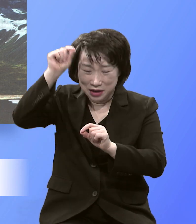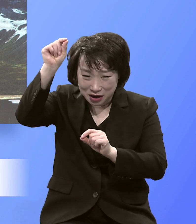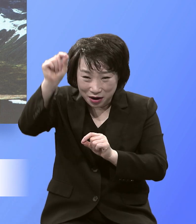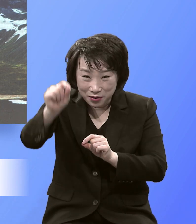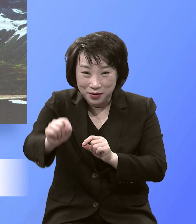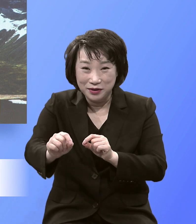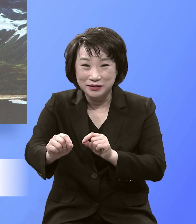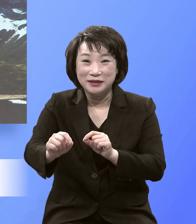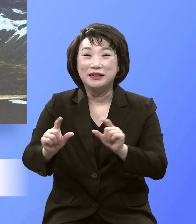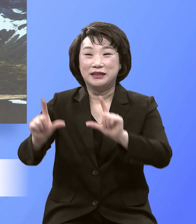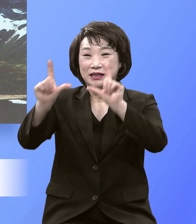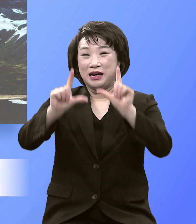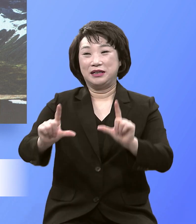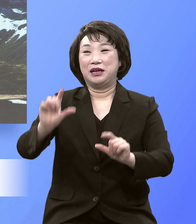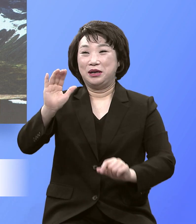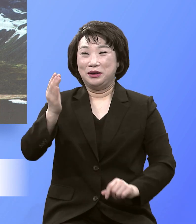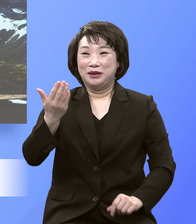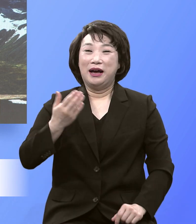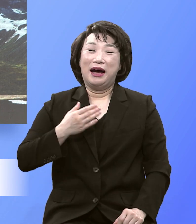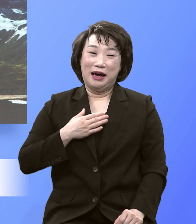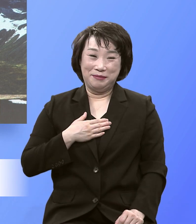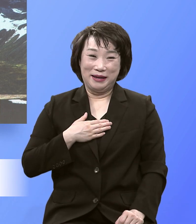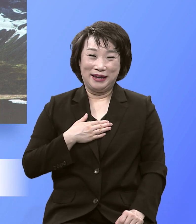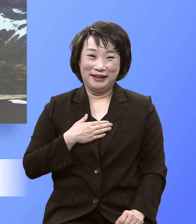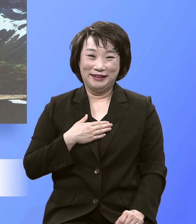영원히 살게 될 때